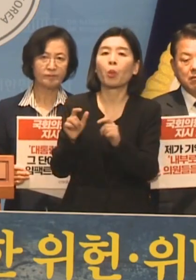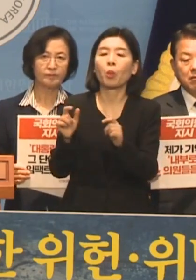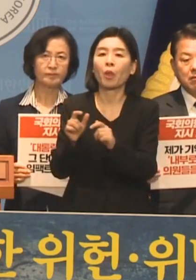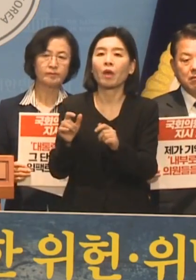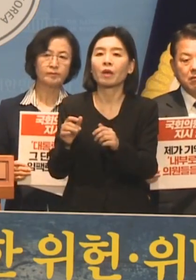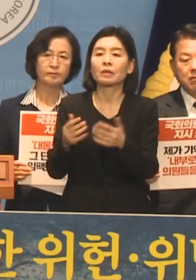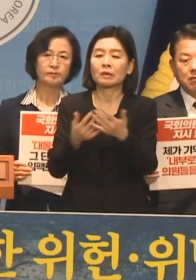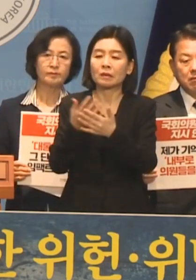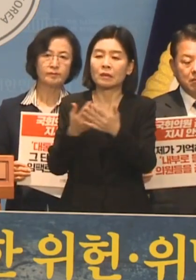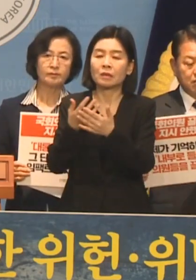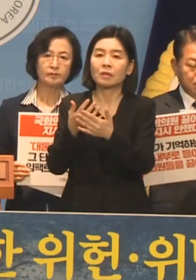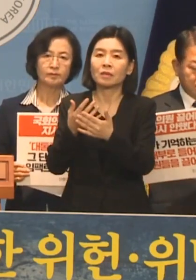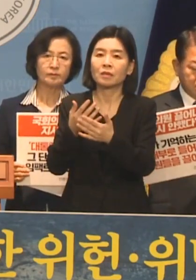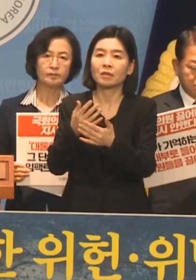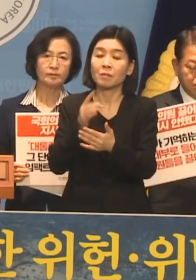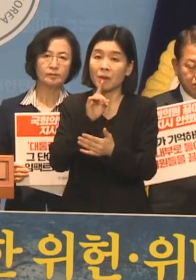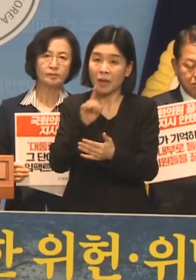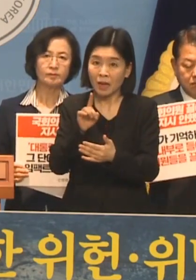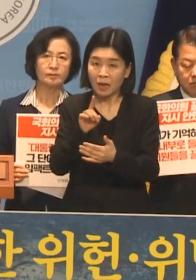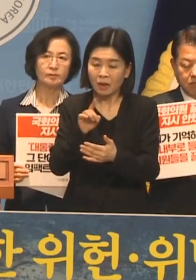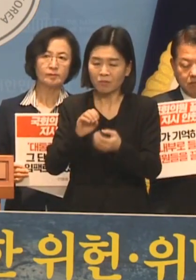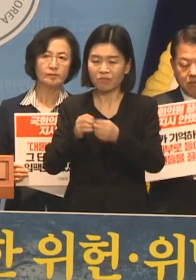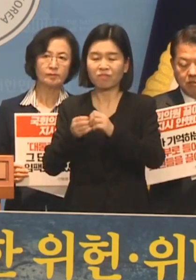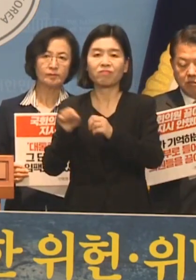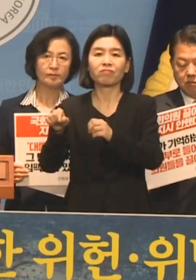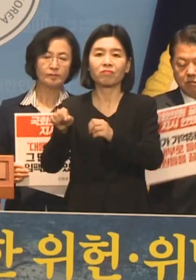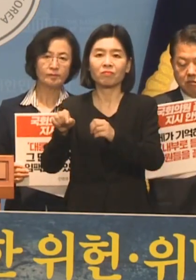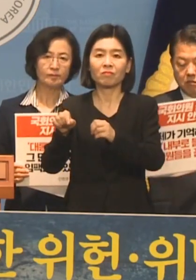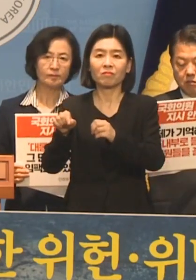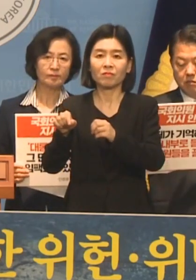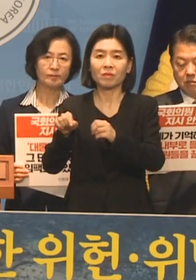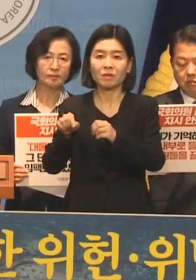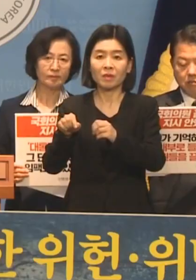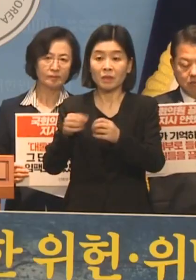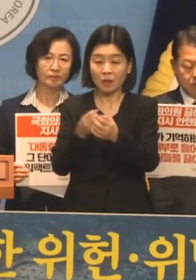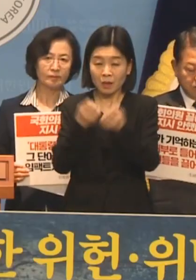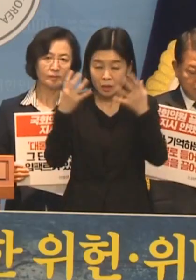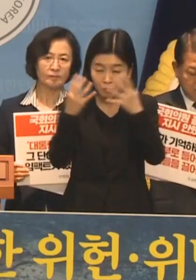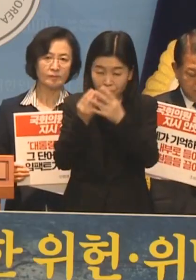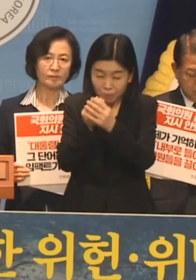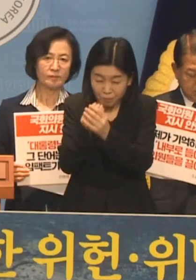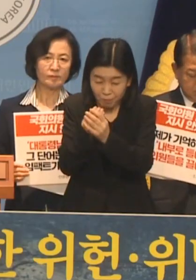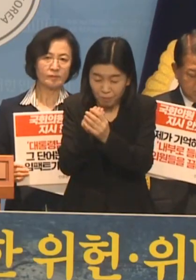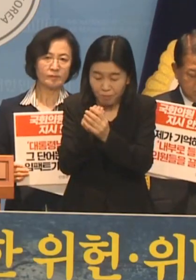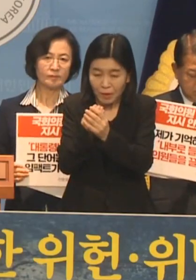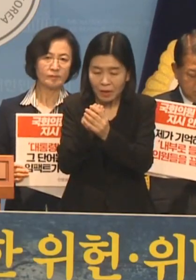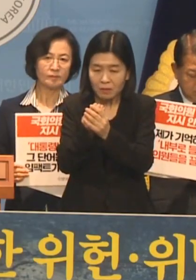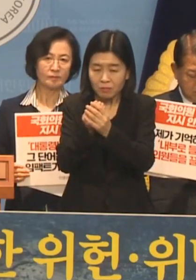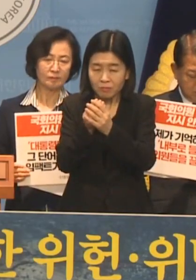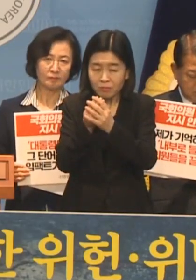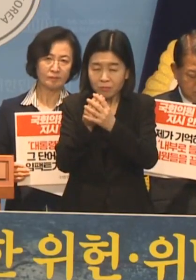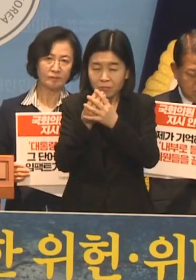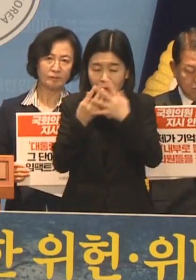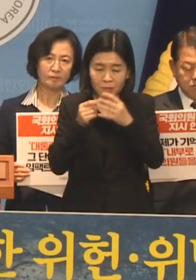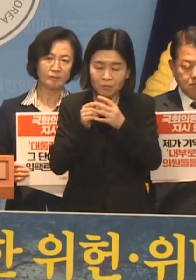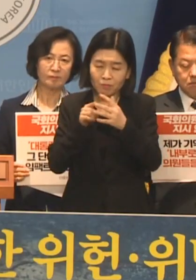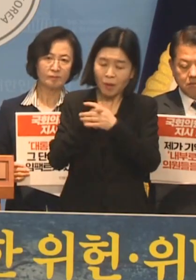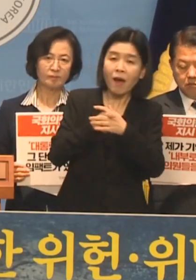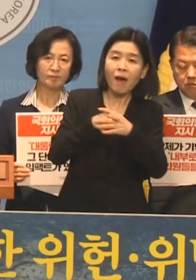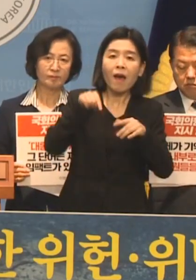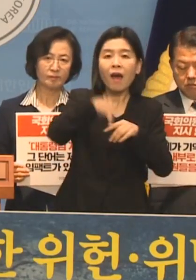반복했던 것입니다. 그러나 꽉 채운 손가락 사이로도 모래가 새어나오듯 제 아무리 감추려